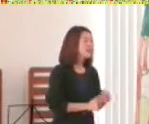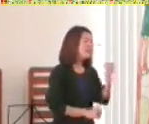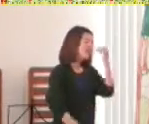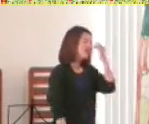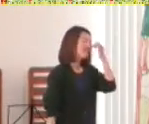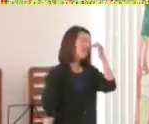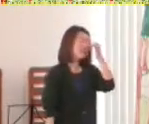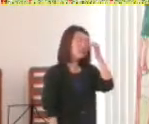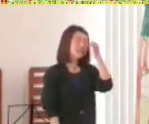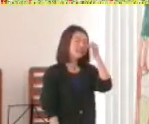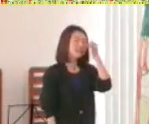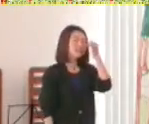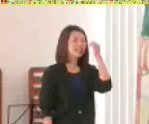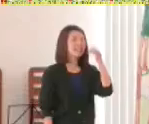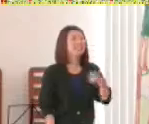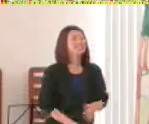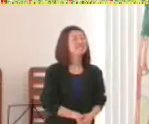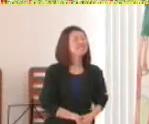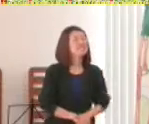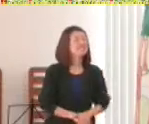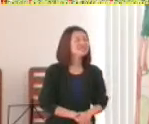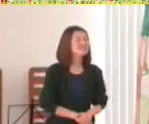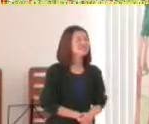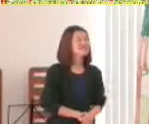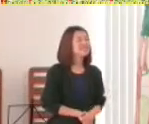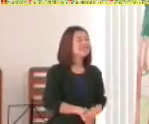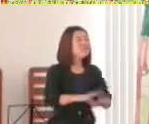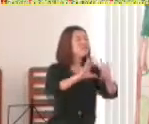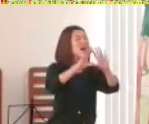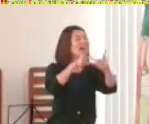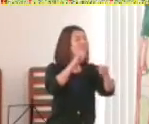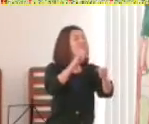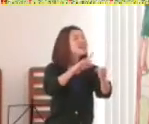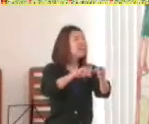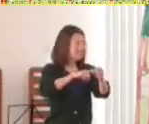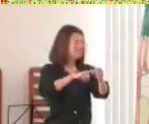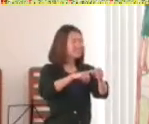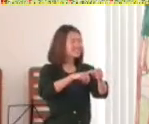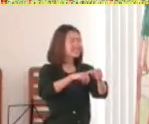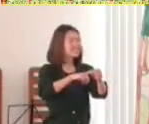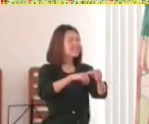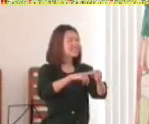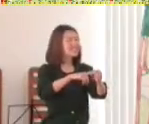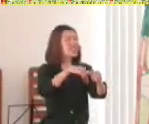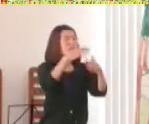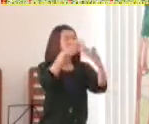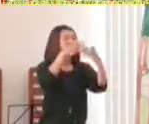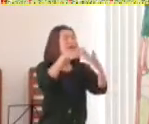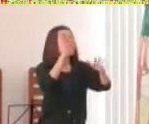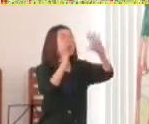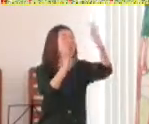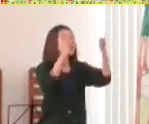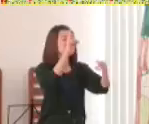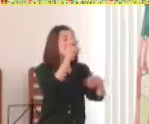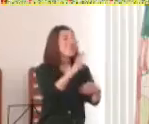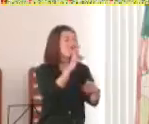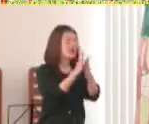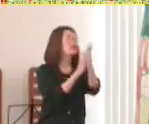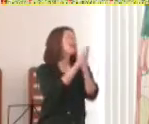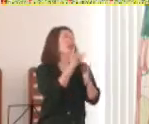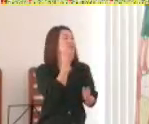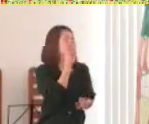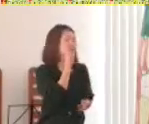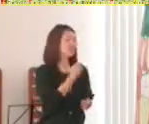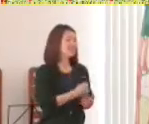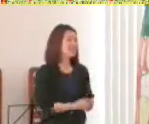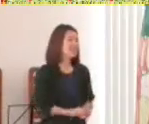どんな派手なお葬式だろうが地味なお葬式だろうが喜んでやってあげます。なぜかというと、皆さんは